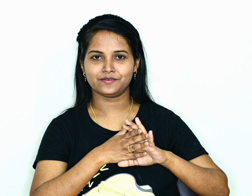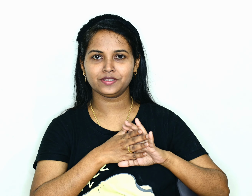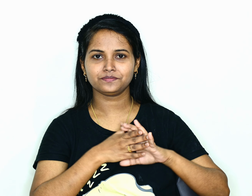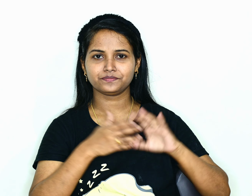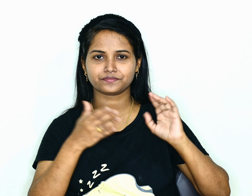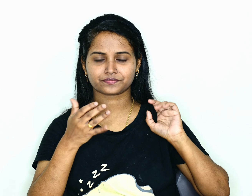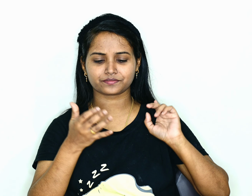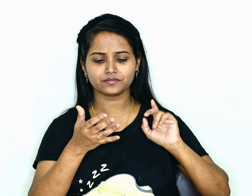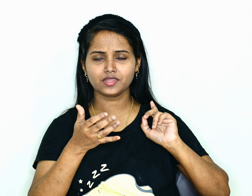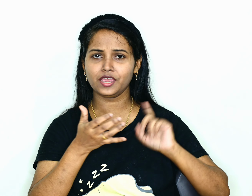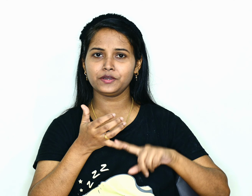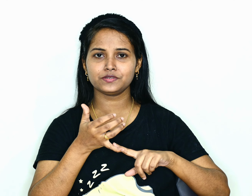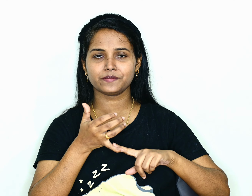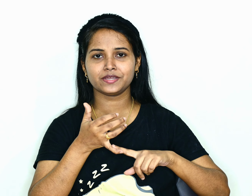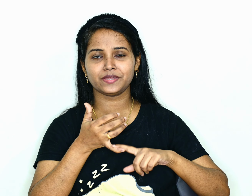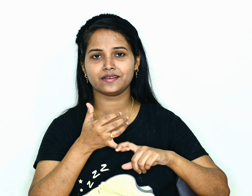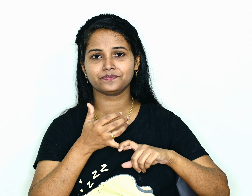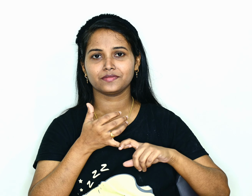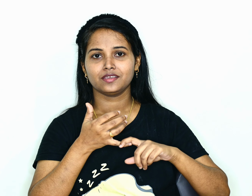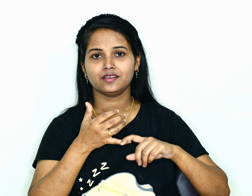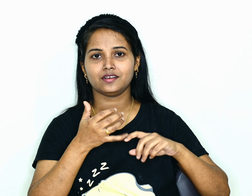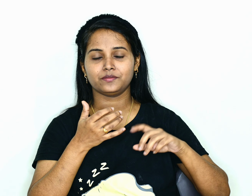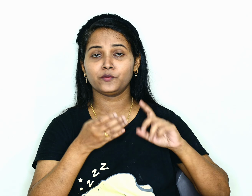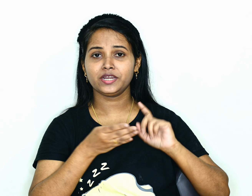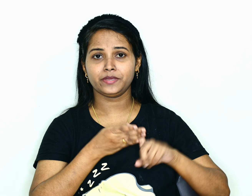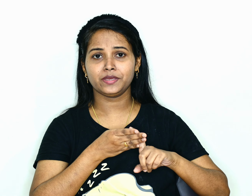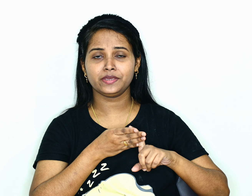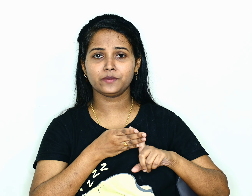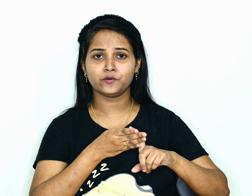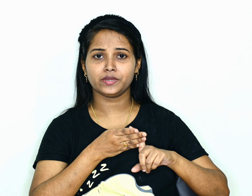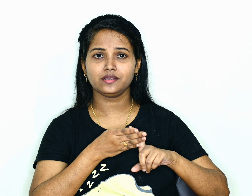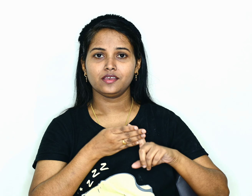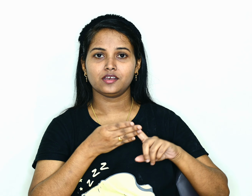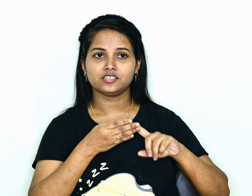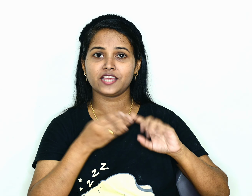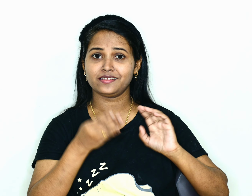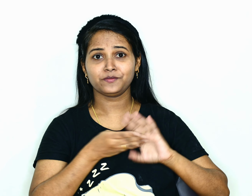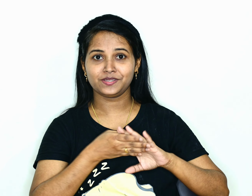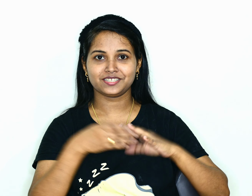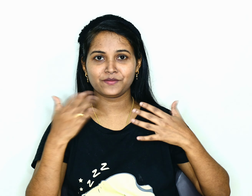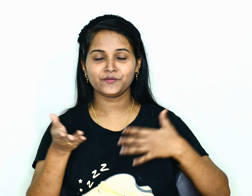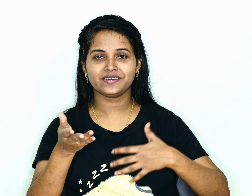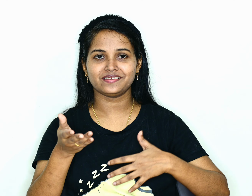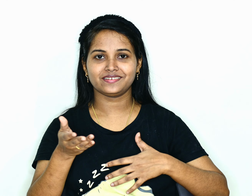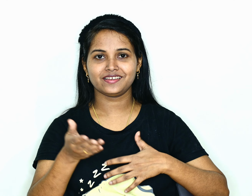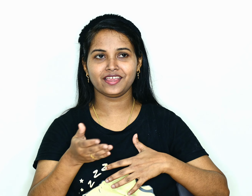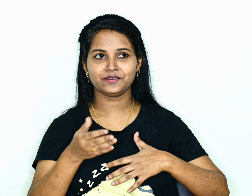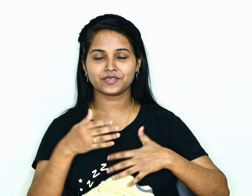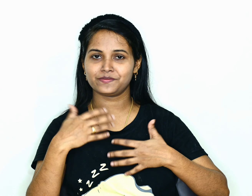में। एंड उसके बाद मेरा मोमेंट भी, बेबी का मोमेंट, चार दिन बहुत अच्छा मोमेंट रहता था। एंड उसके